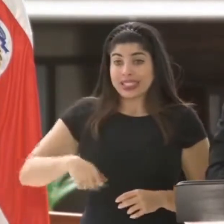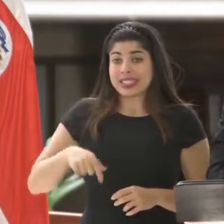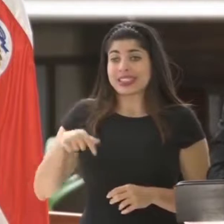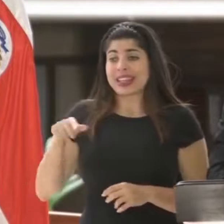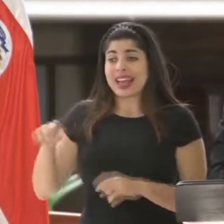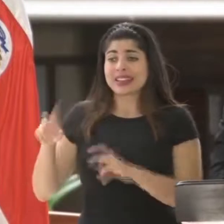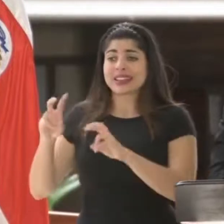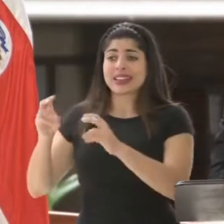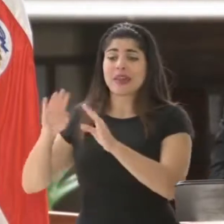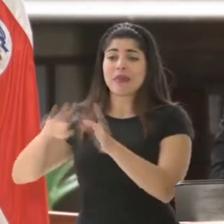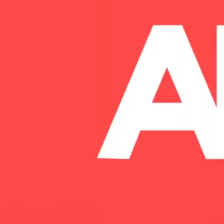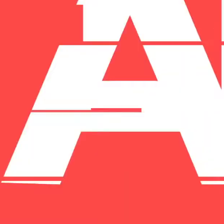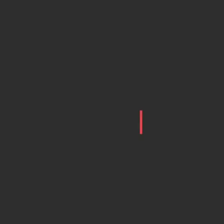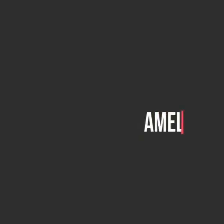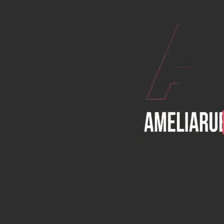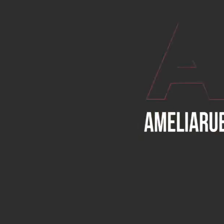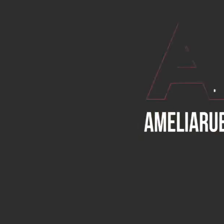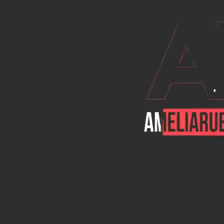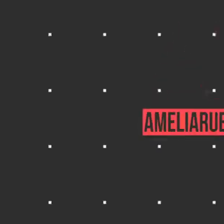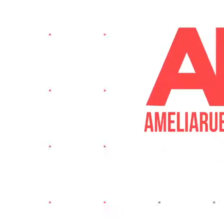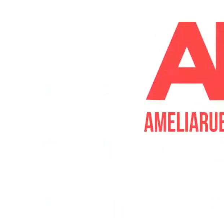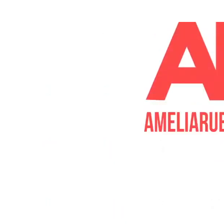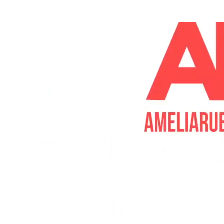eso ni siquiera sería una discusión